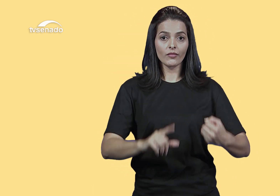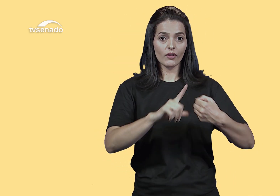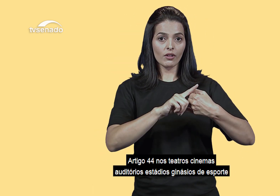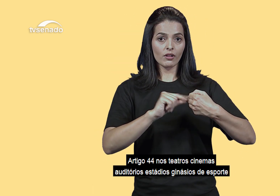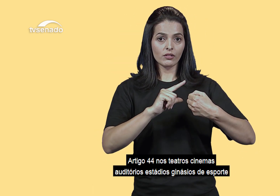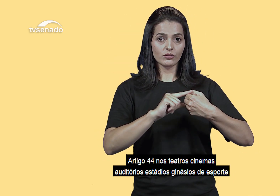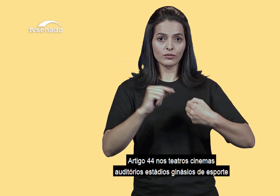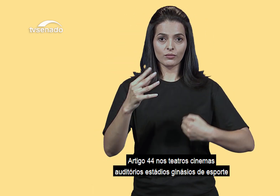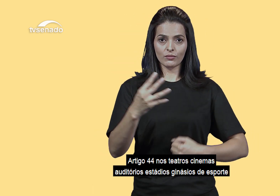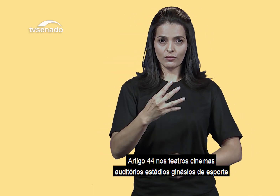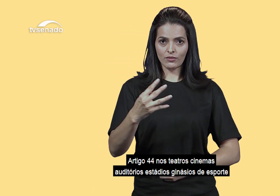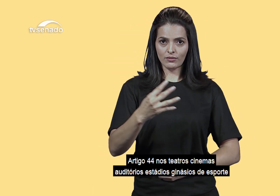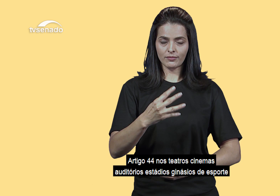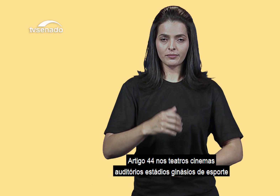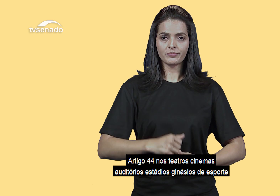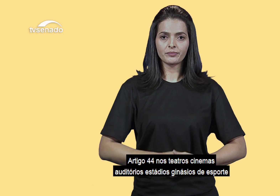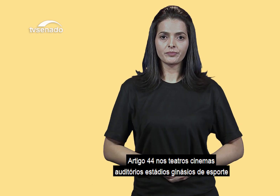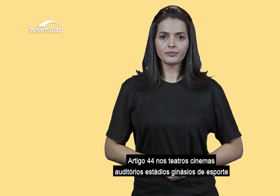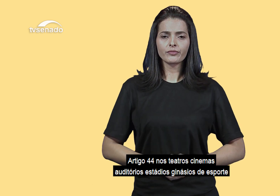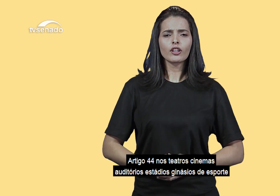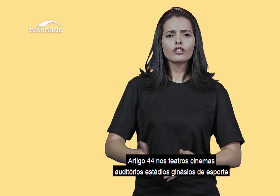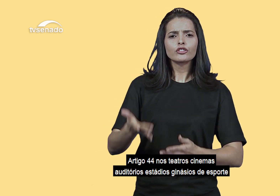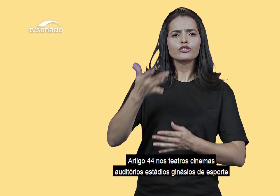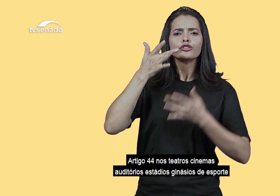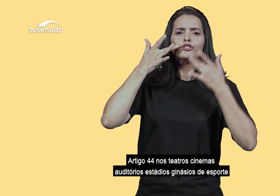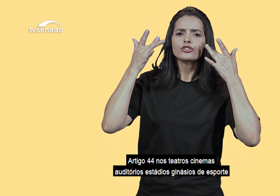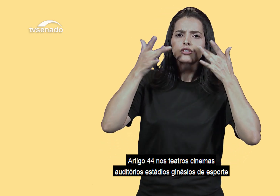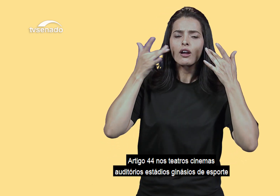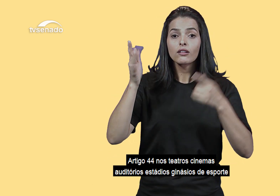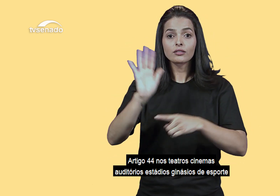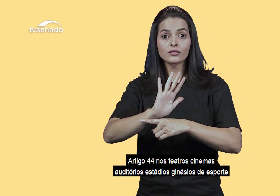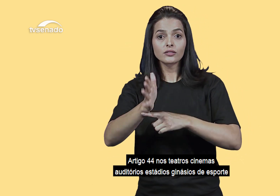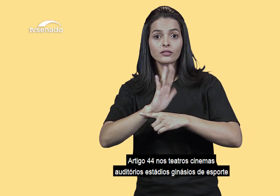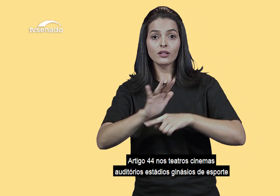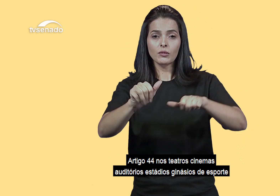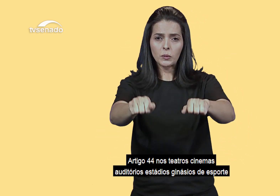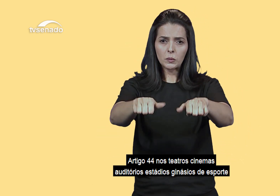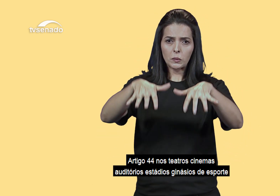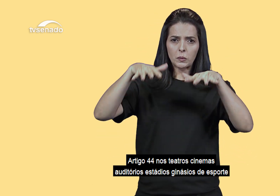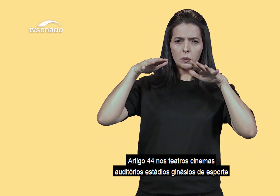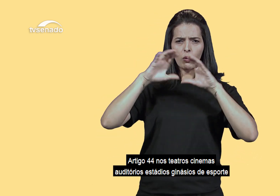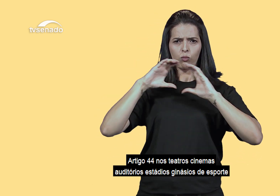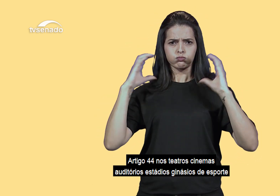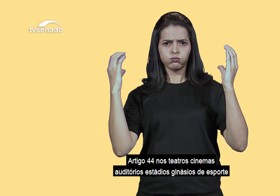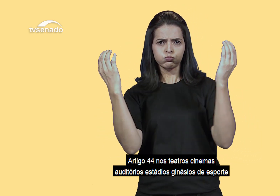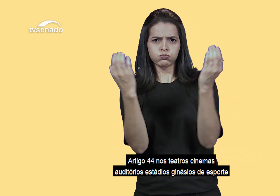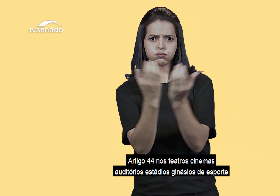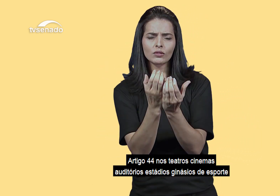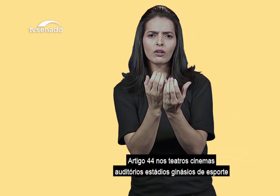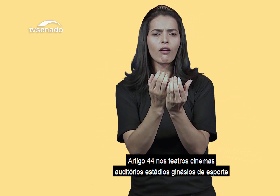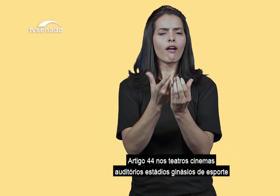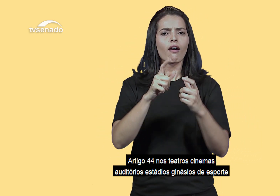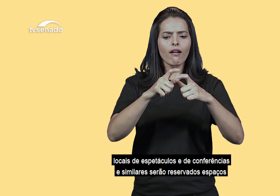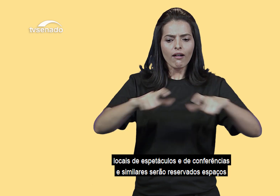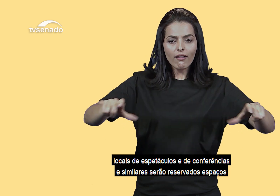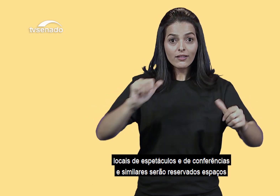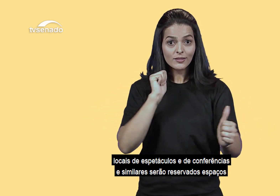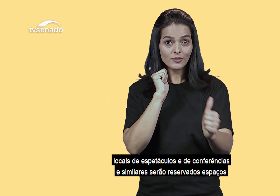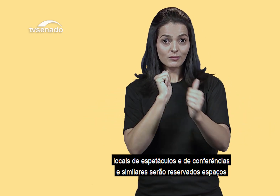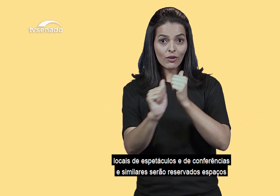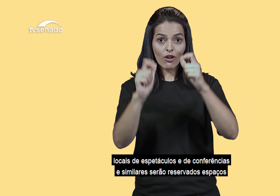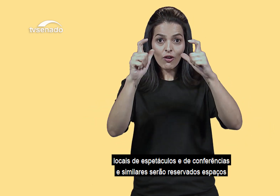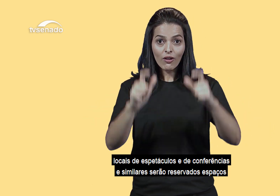Artigo 44 Nos teatros, cinemas, auditórios, estádios, ginásios de esporte,